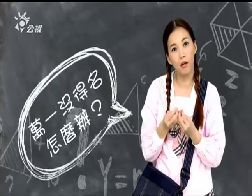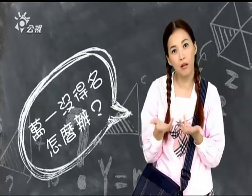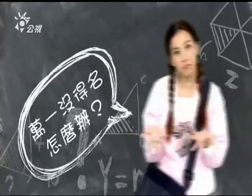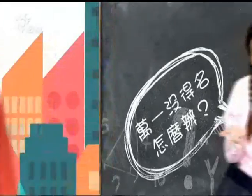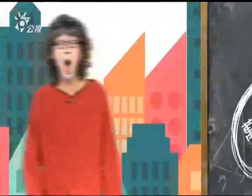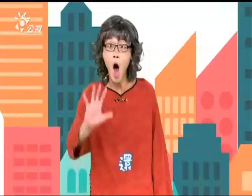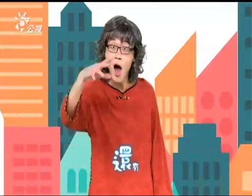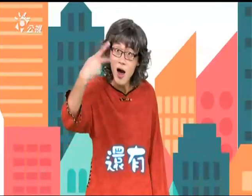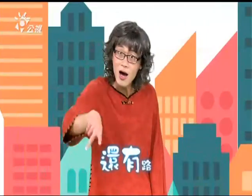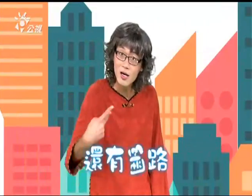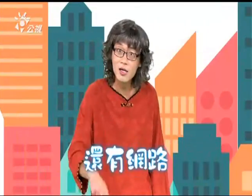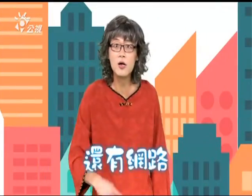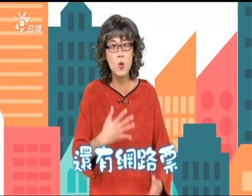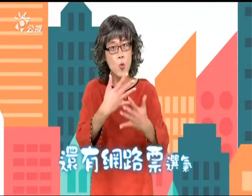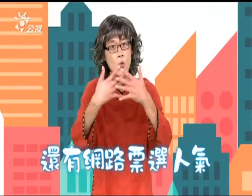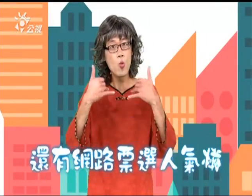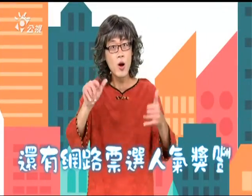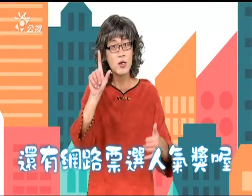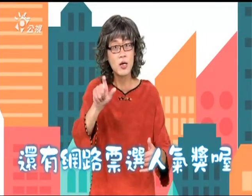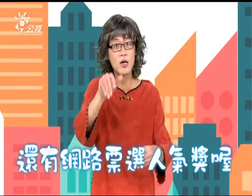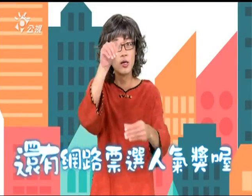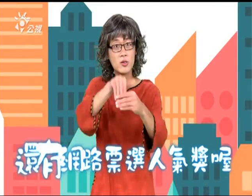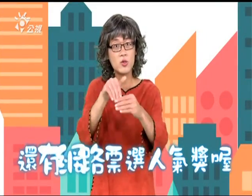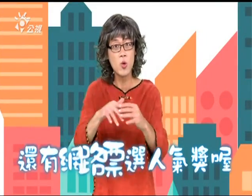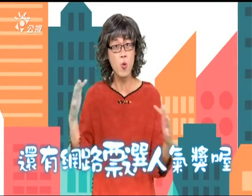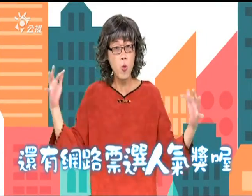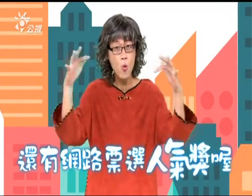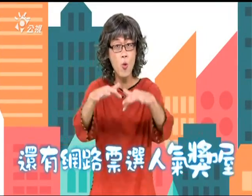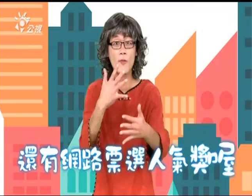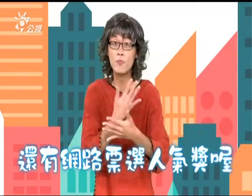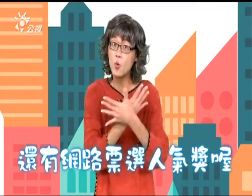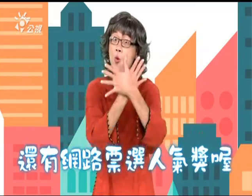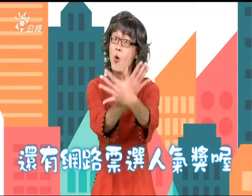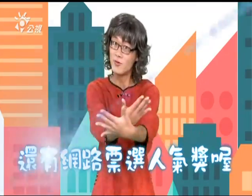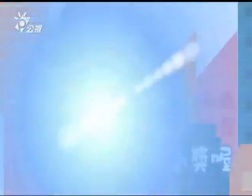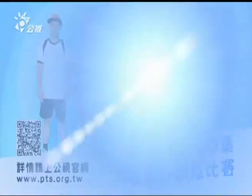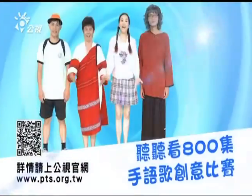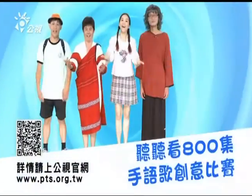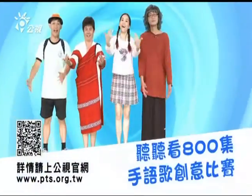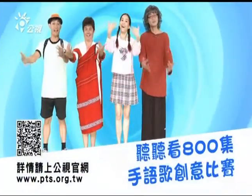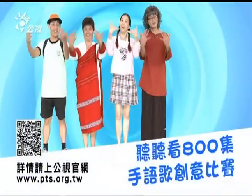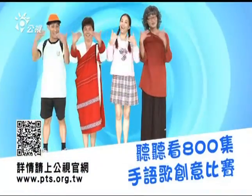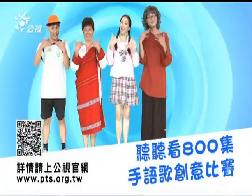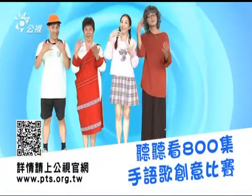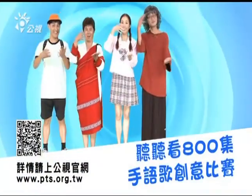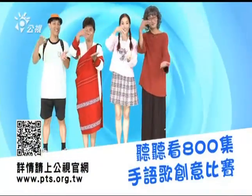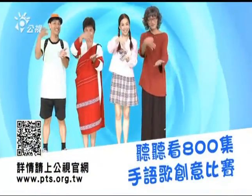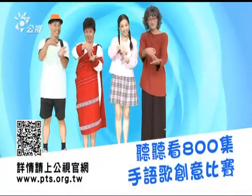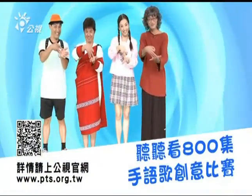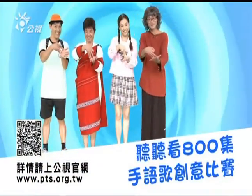办？ 哎，还有网络票选的人气奖哦。 等你来报名